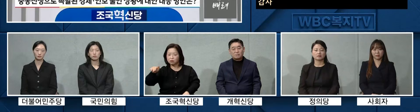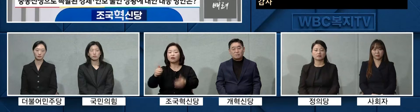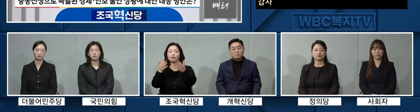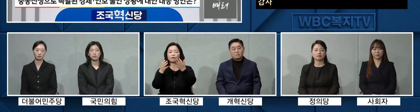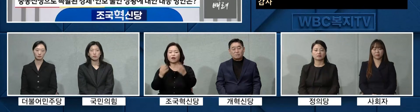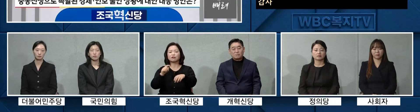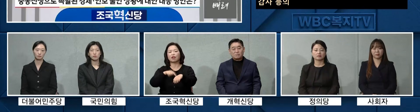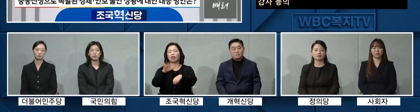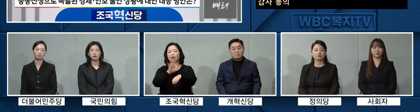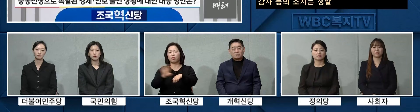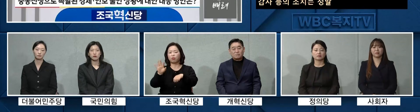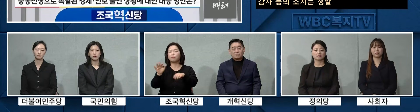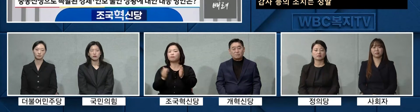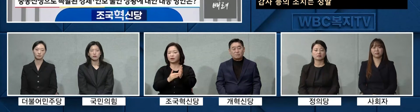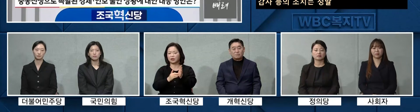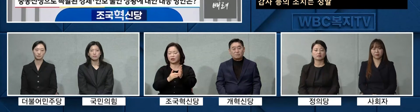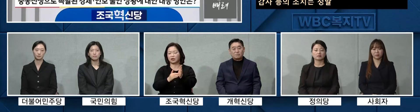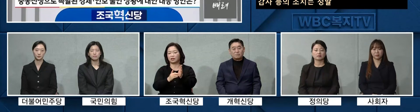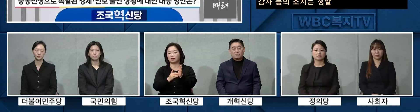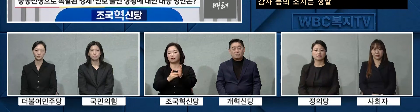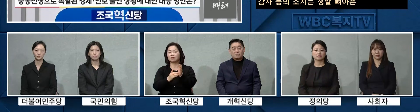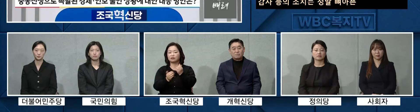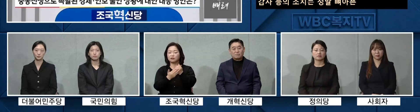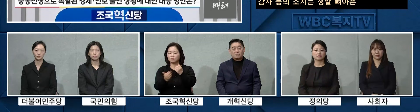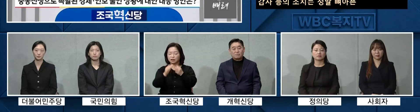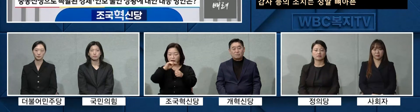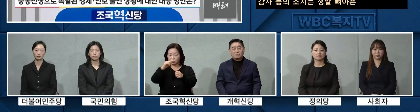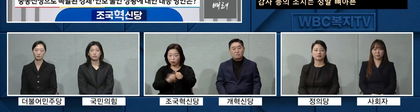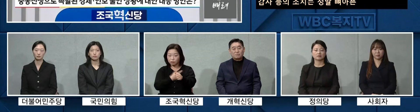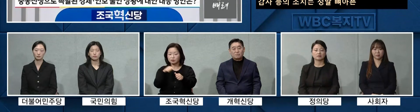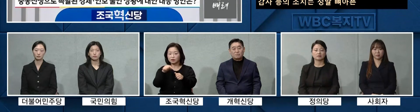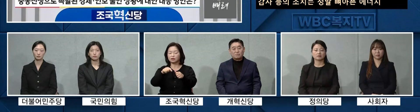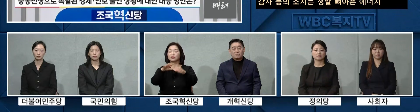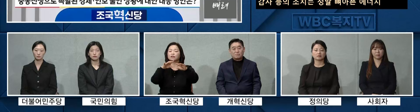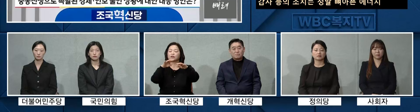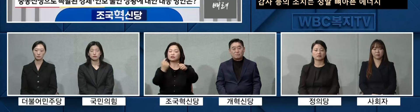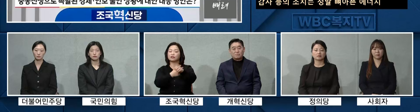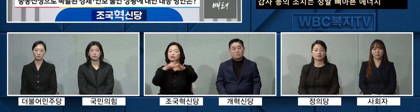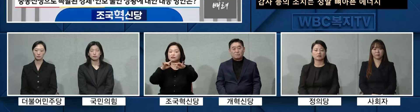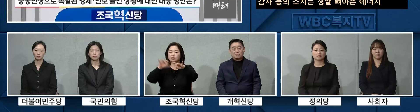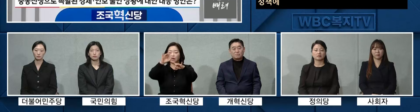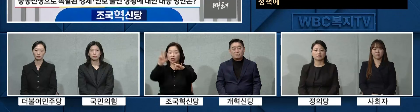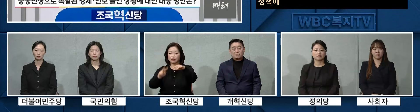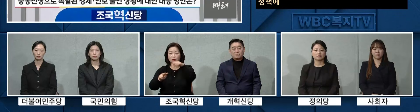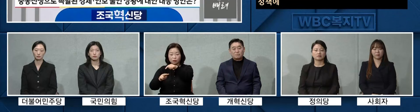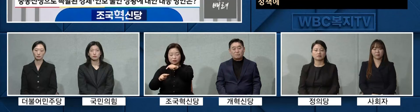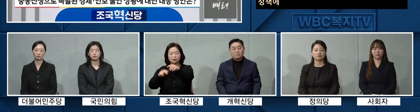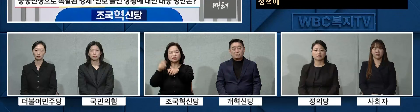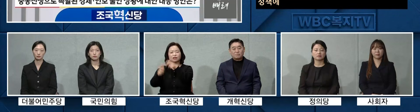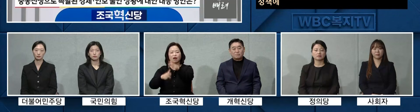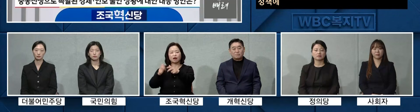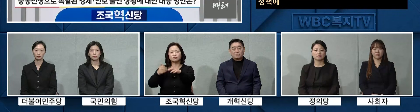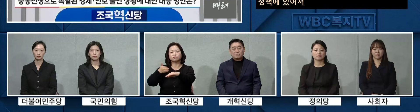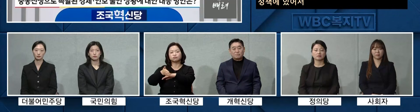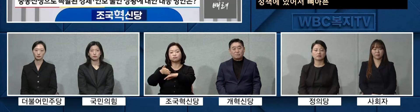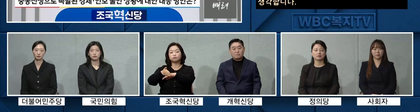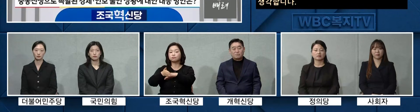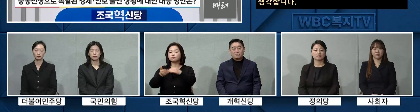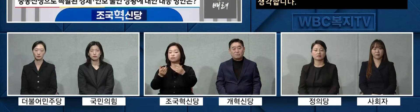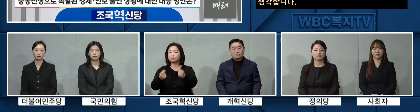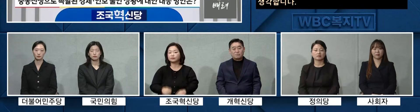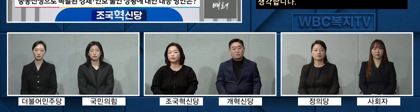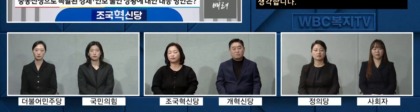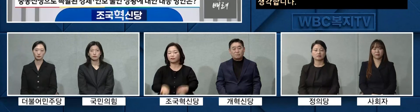정말 뼈아픈 에너지 정책에 있어서 뼈아픈 상황이었다고 생각합니다.